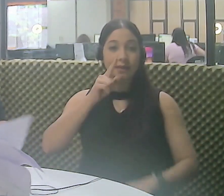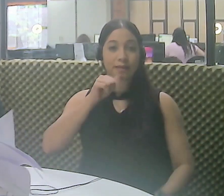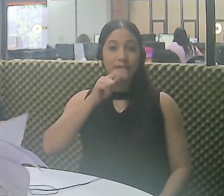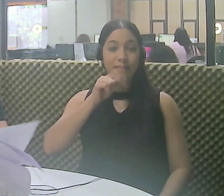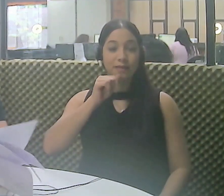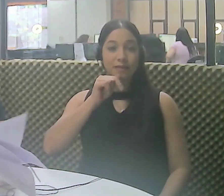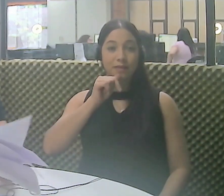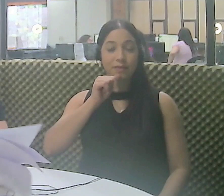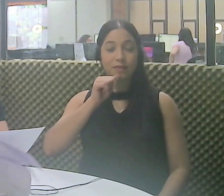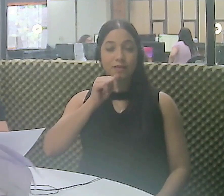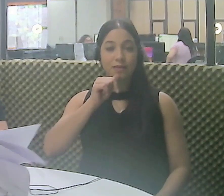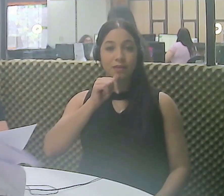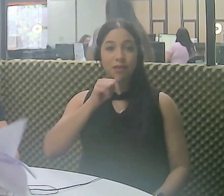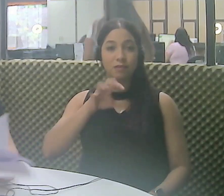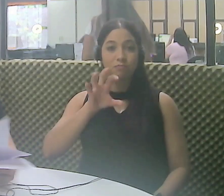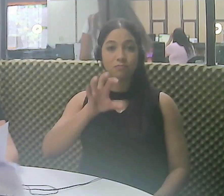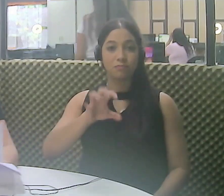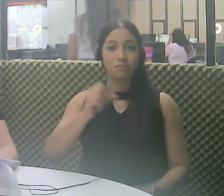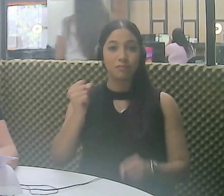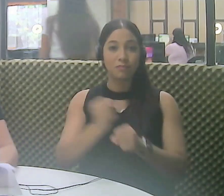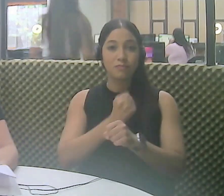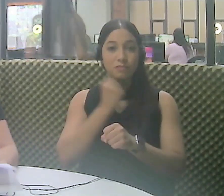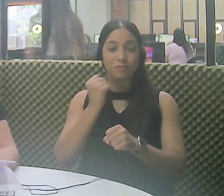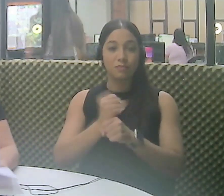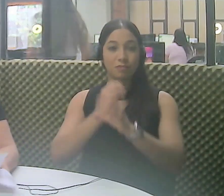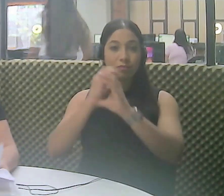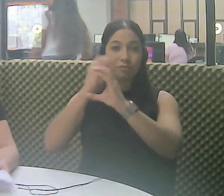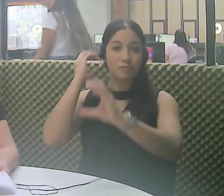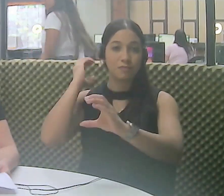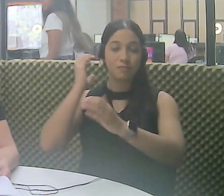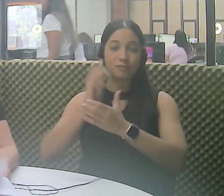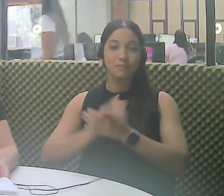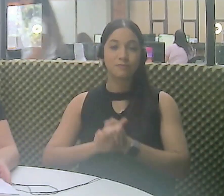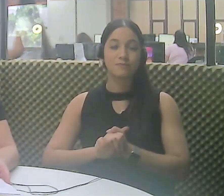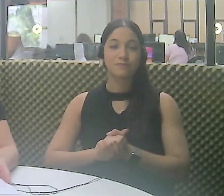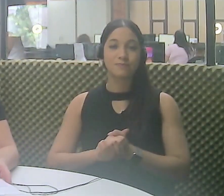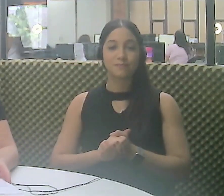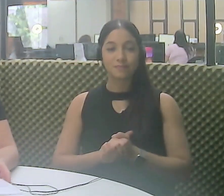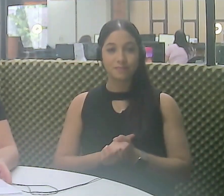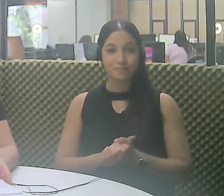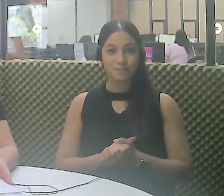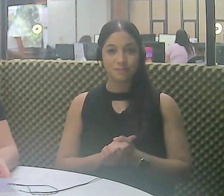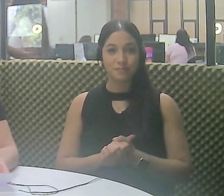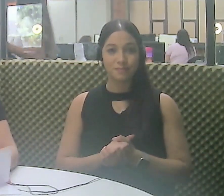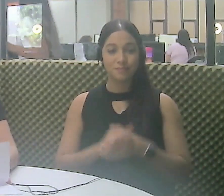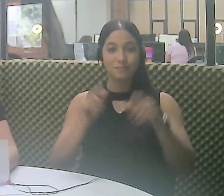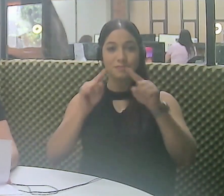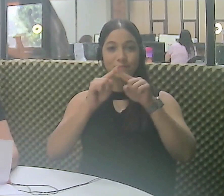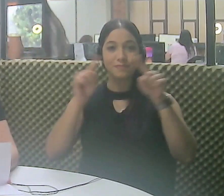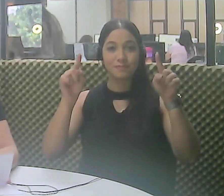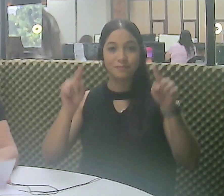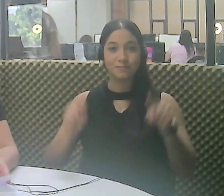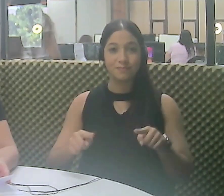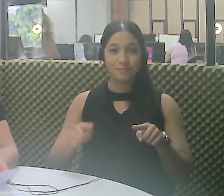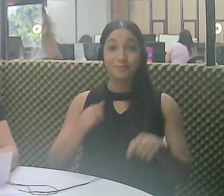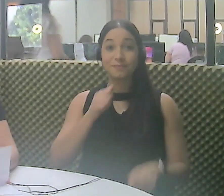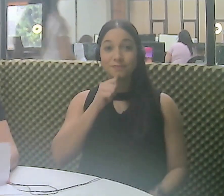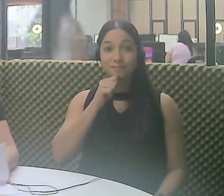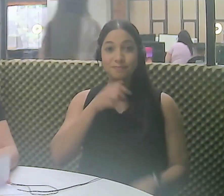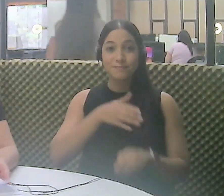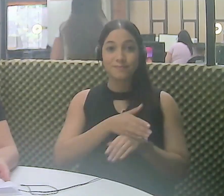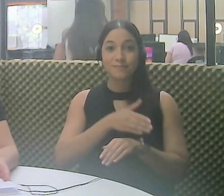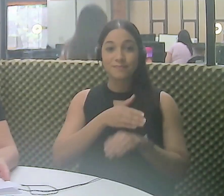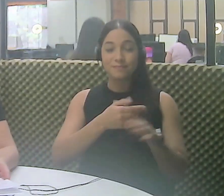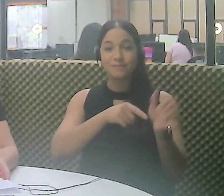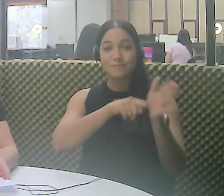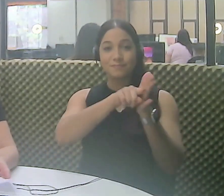de telemetria ao setor da construção civil. E ainda, servidores ainda podem participar